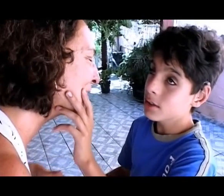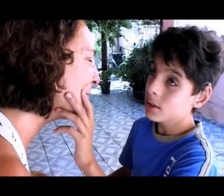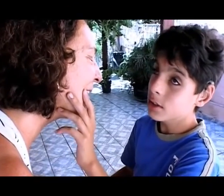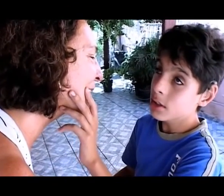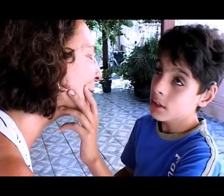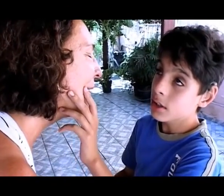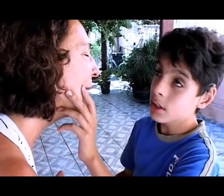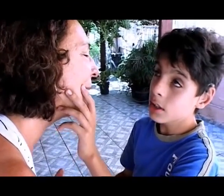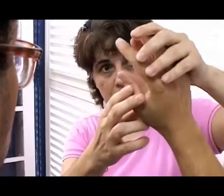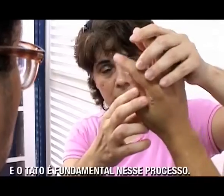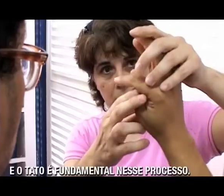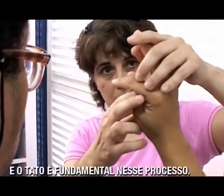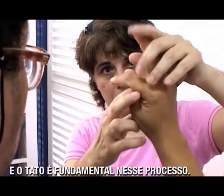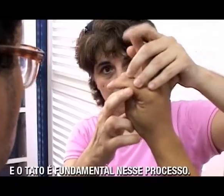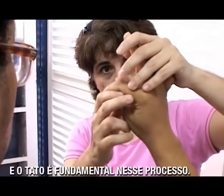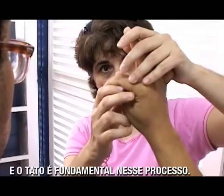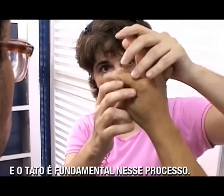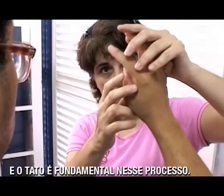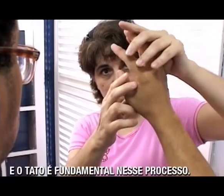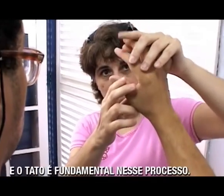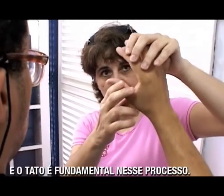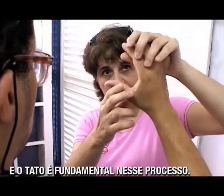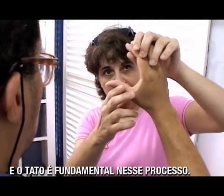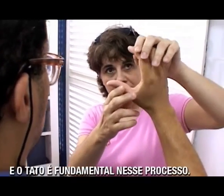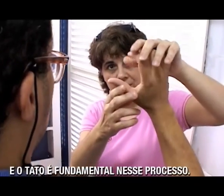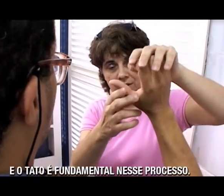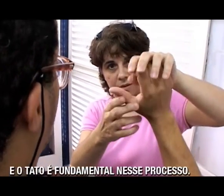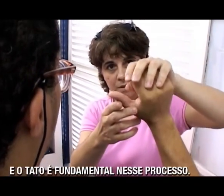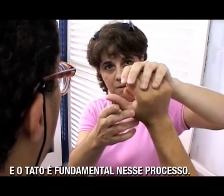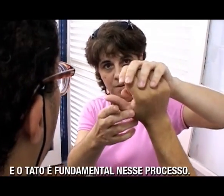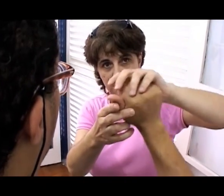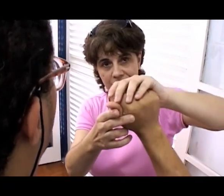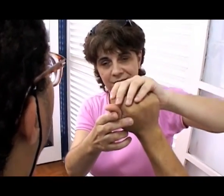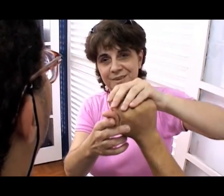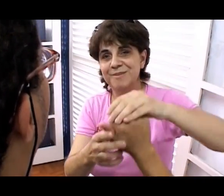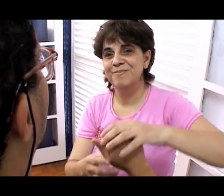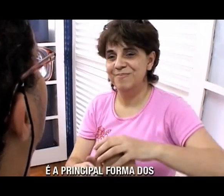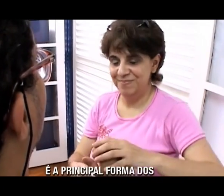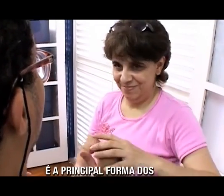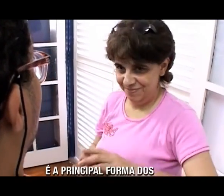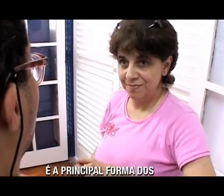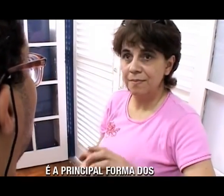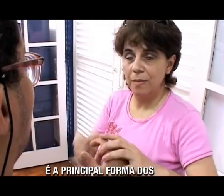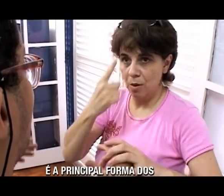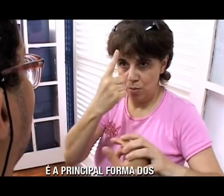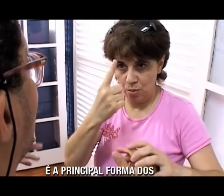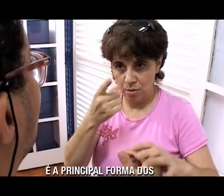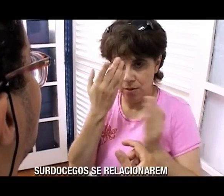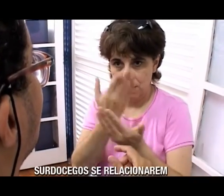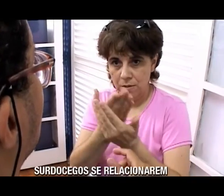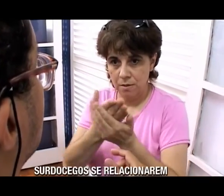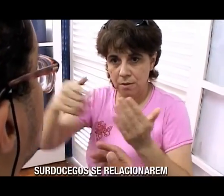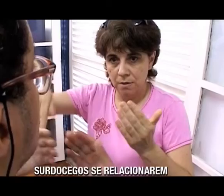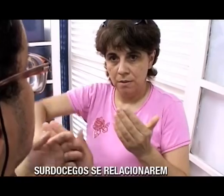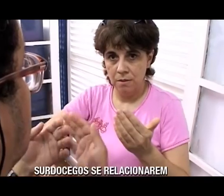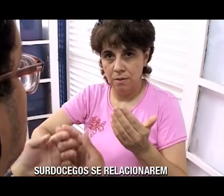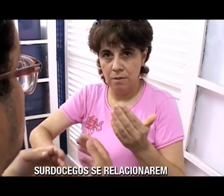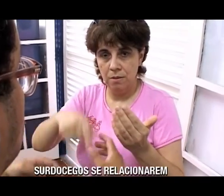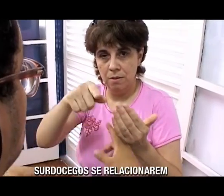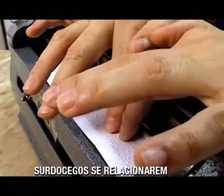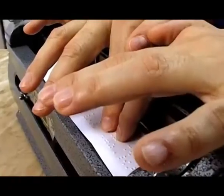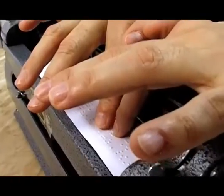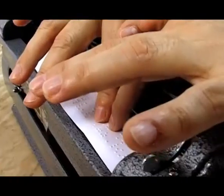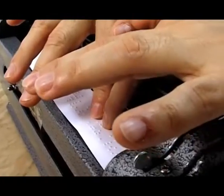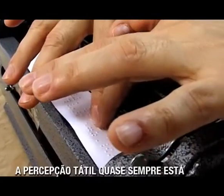fala. E o tato é fundamental nesse processo. É a principal forma dos surdos cegos se